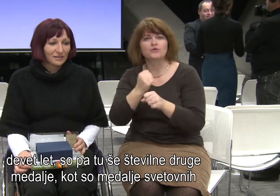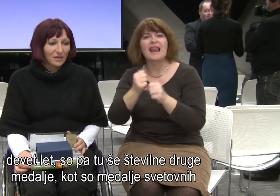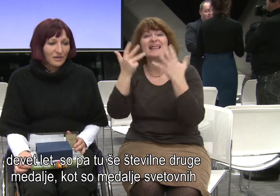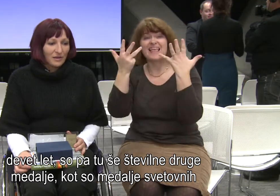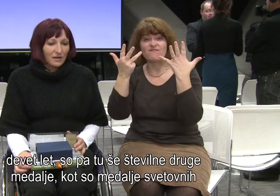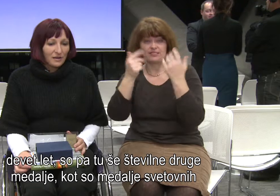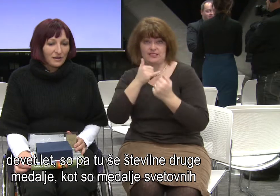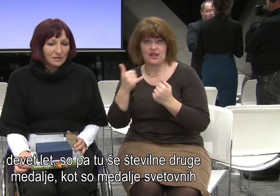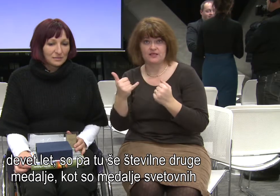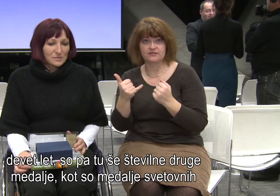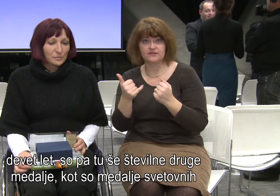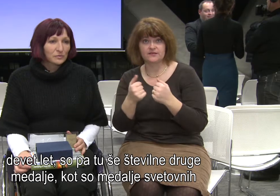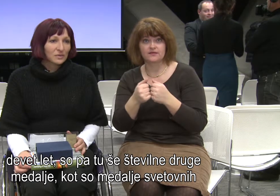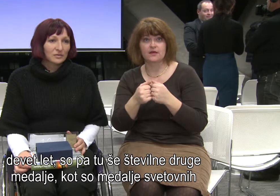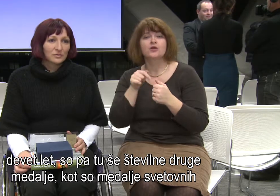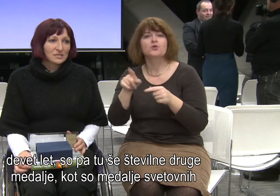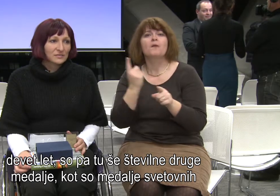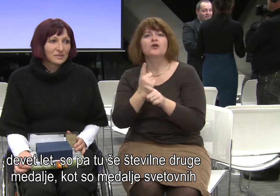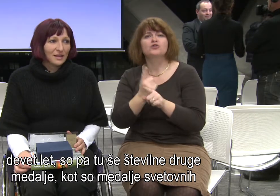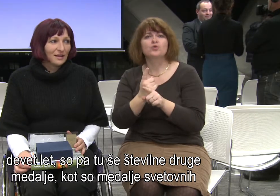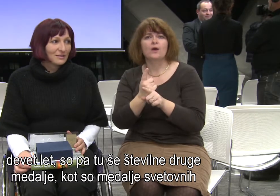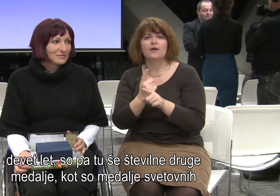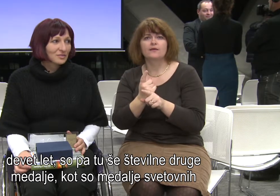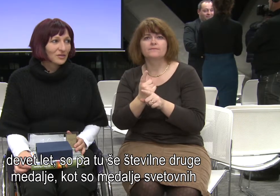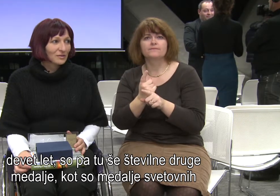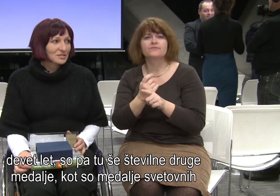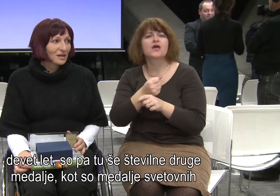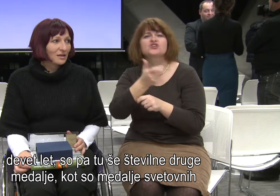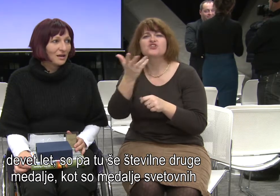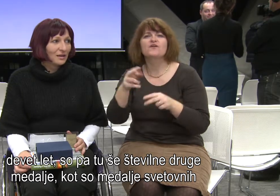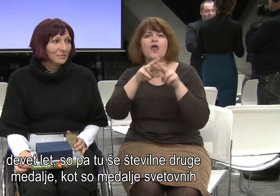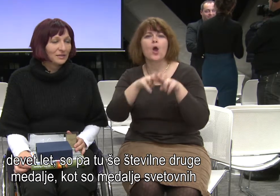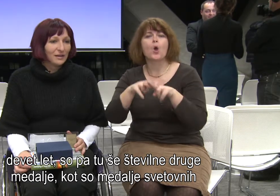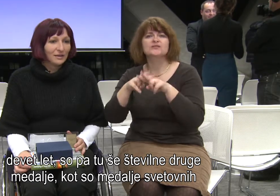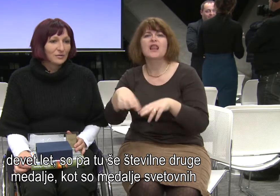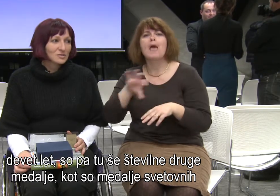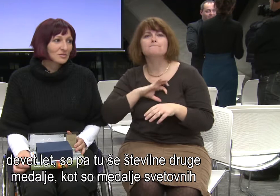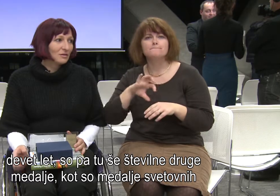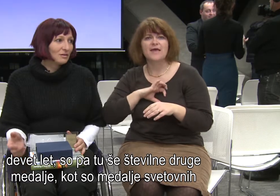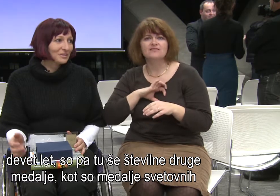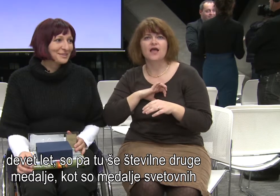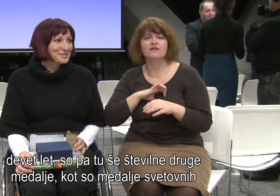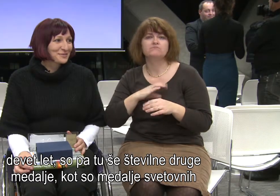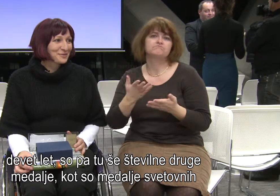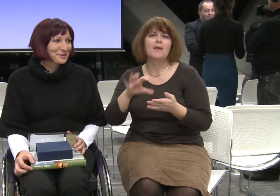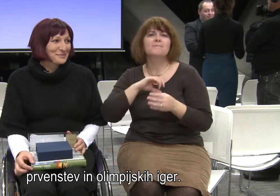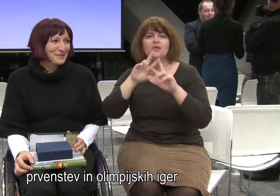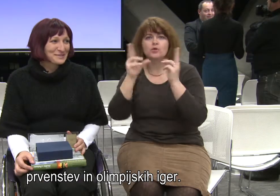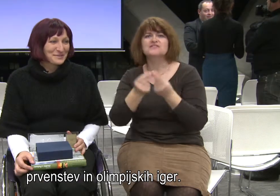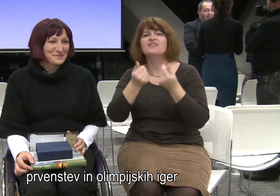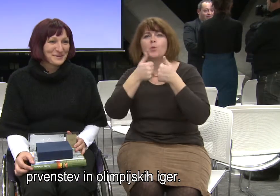let. So pa tukaj tudi seveda številne ostale medalje, kot so medalje